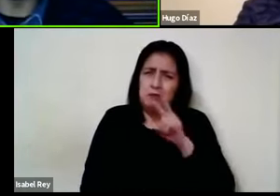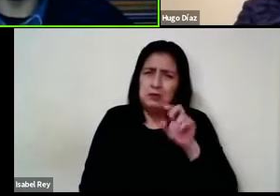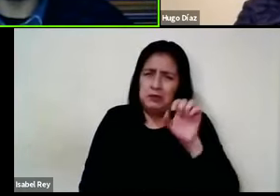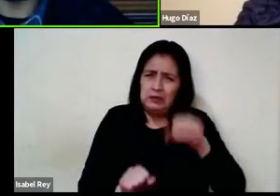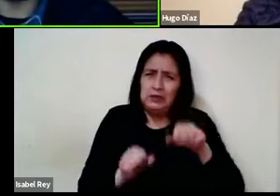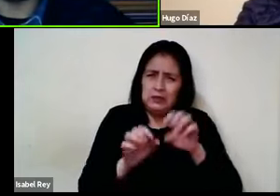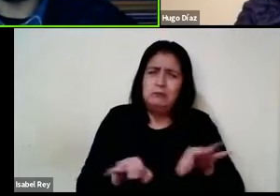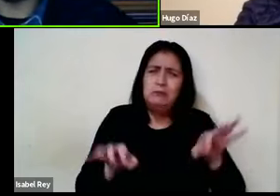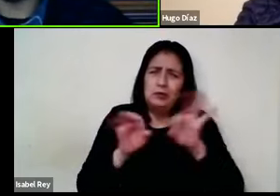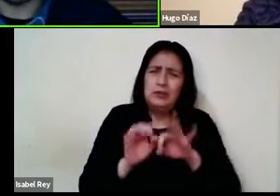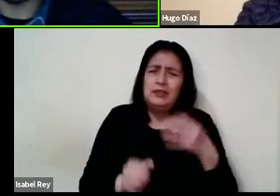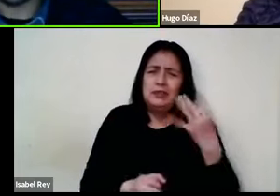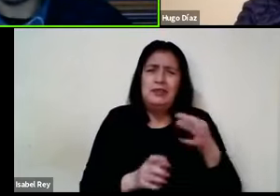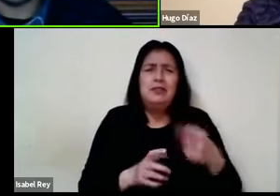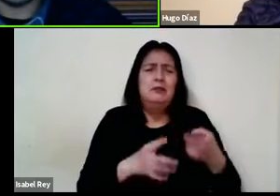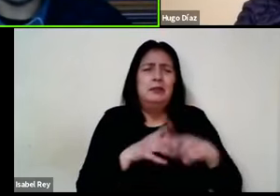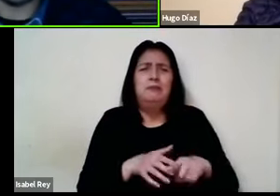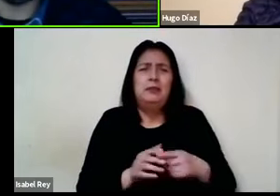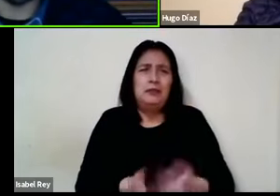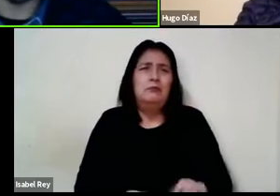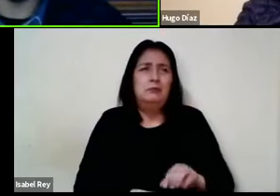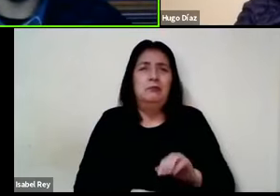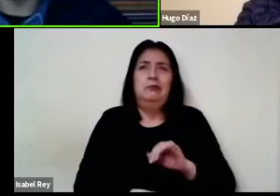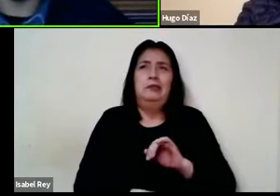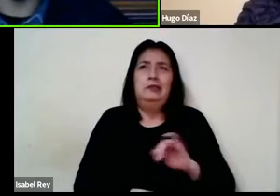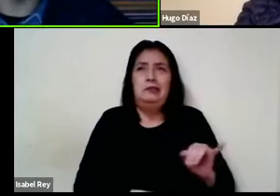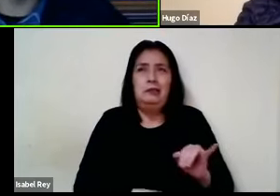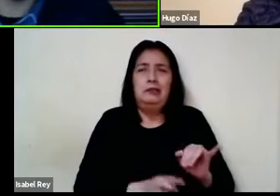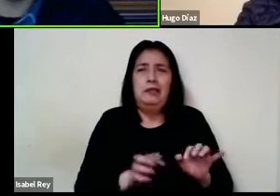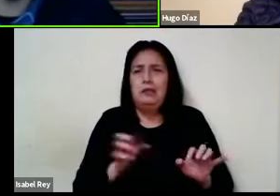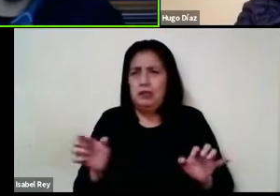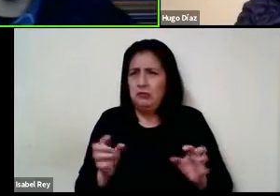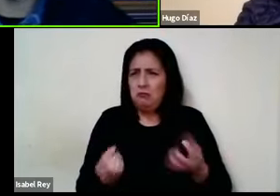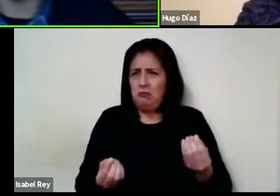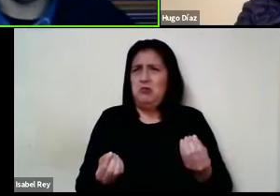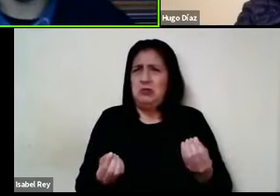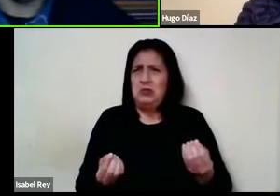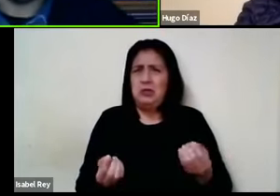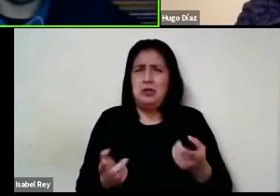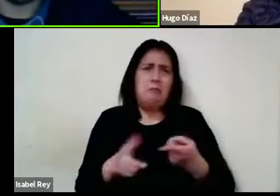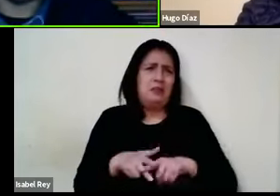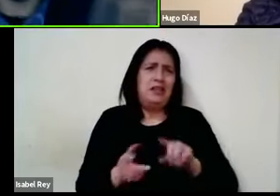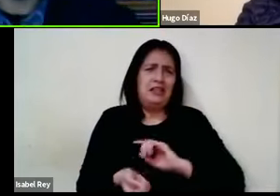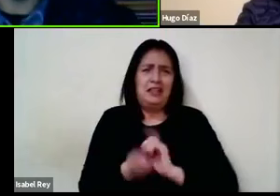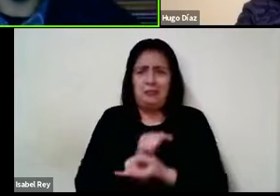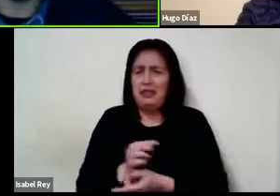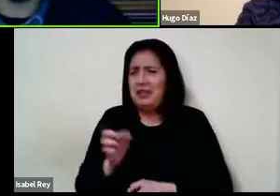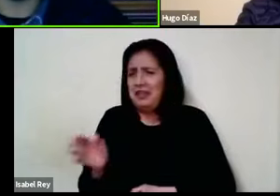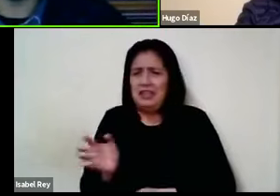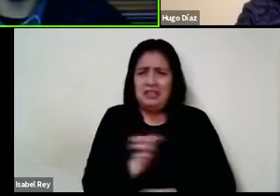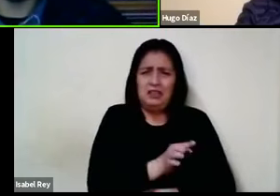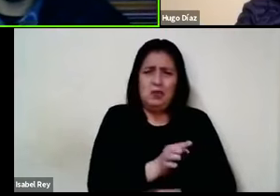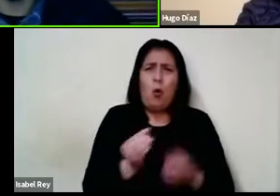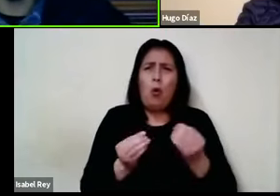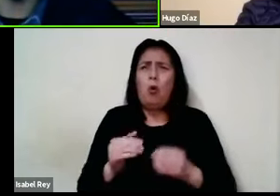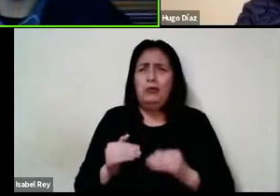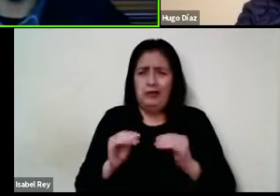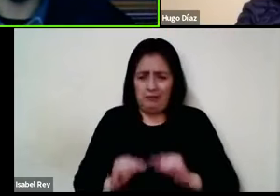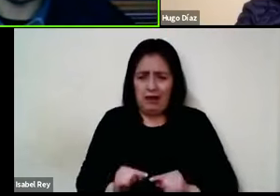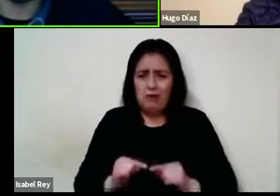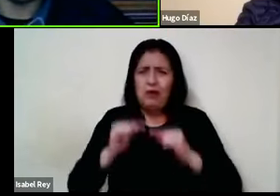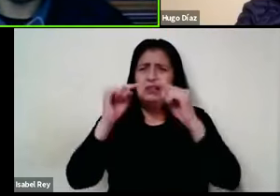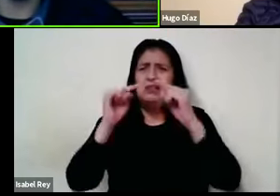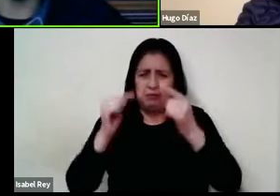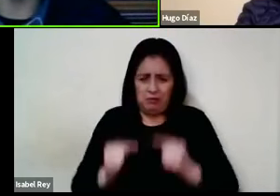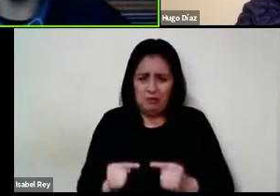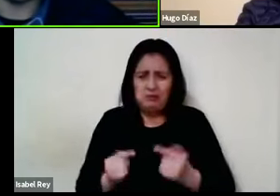importante. Siempre empezamos de izquierda a derecha el cuaderno. ¿Por qué no empezamos de derecha a izquierda, de abajo arriba o de arriba abajo? El orden de los